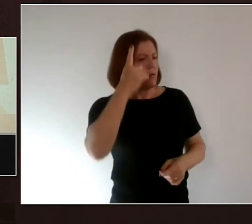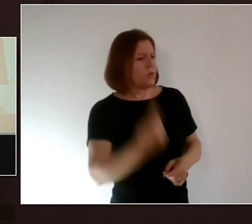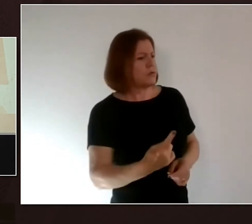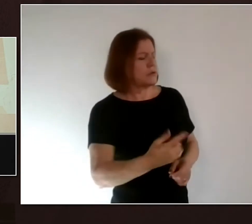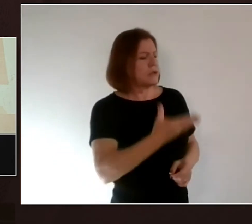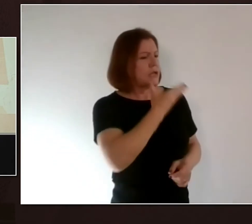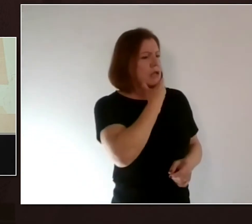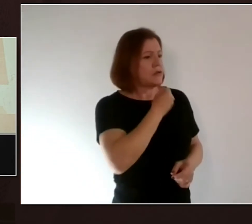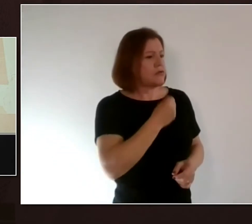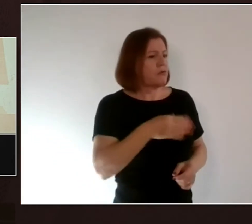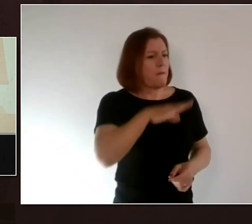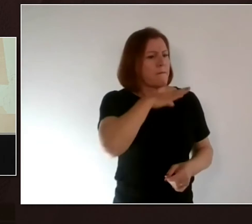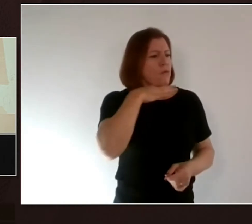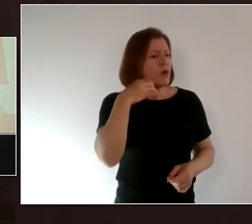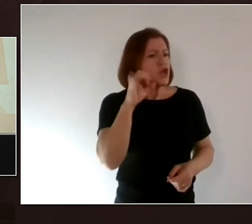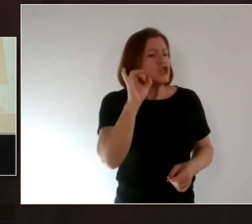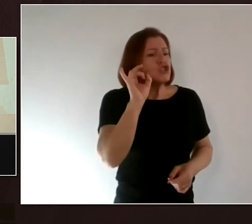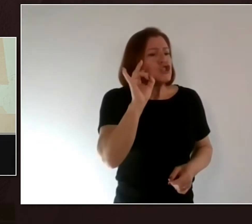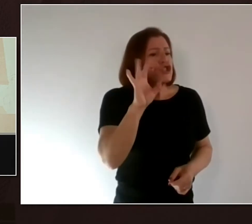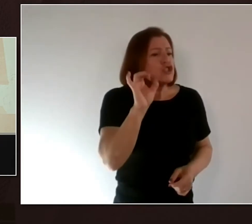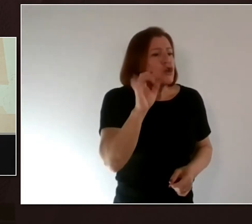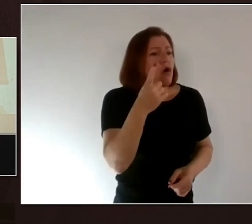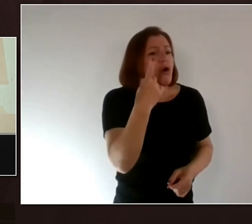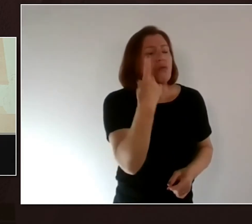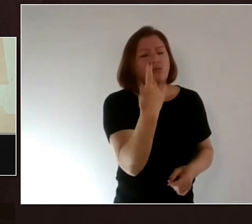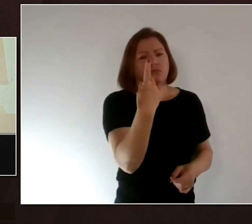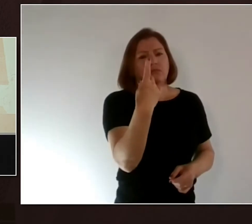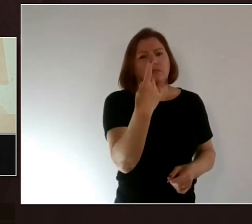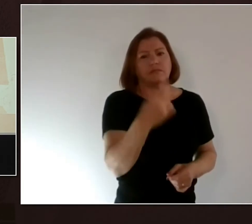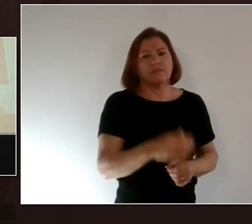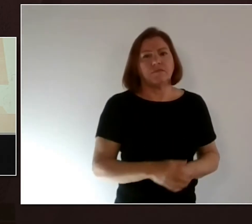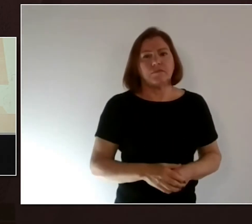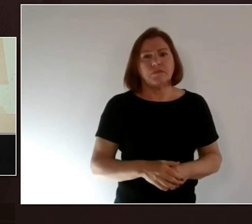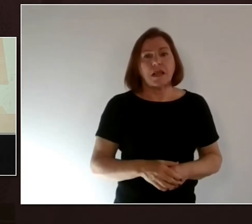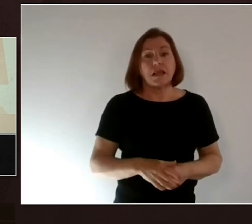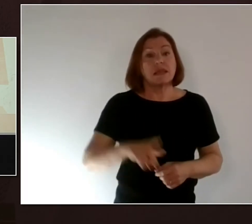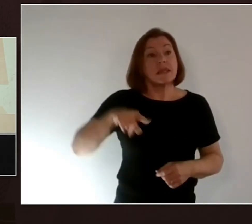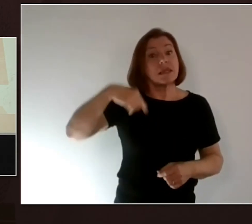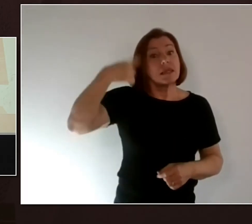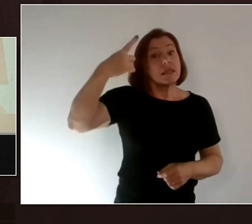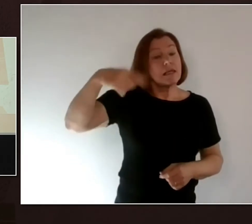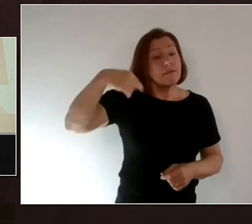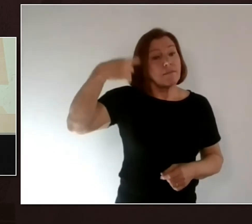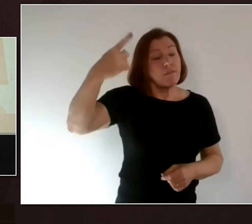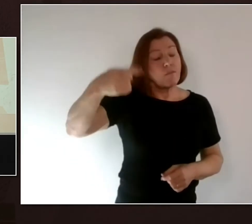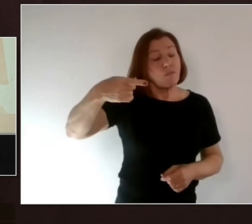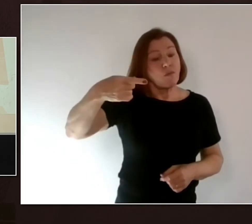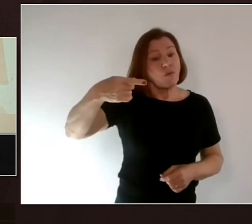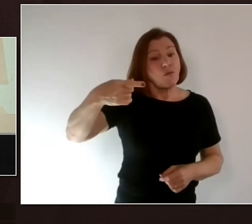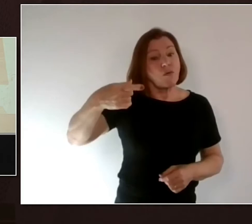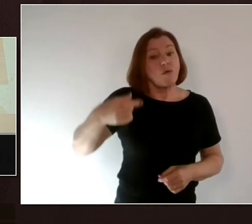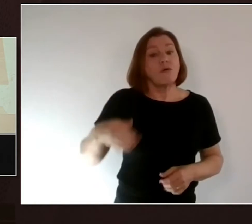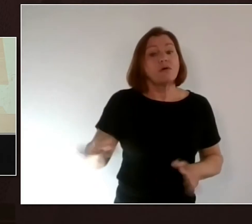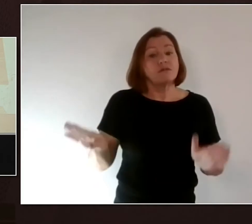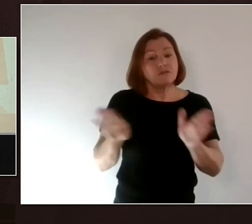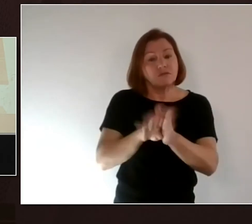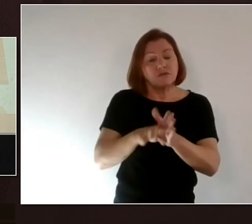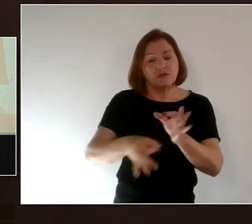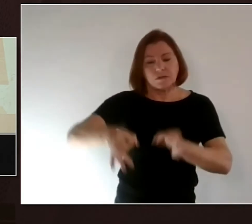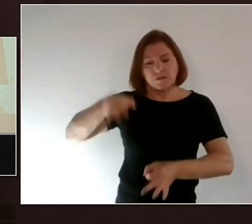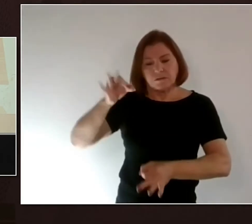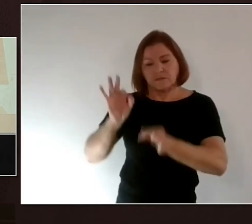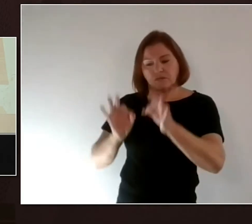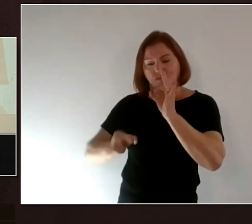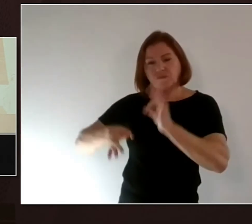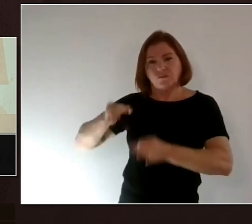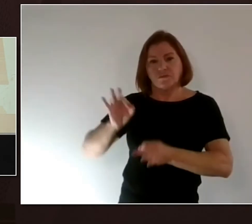morrerem uma só vez, vindo depois o juízo. Quer dizer, o homem morre, mas não termina